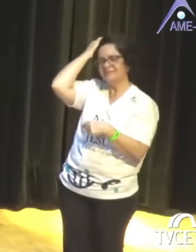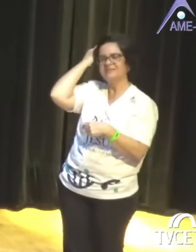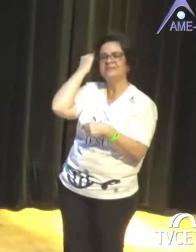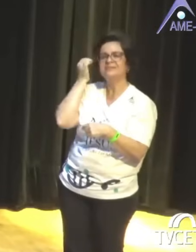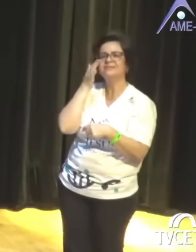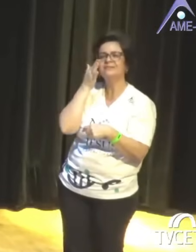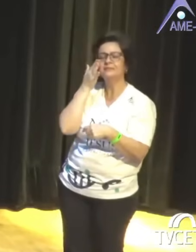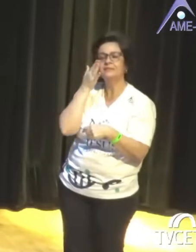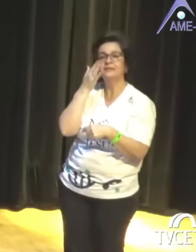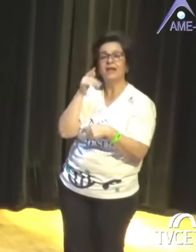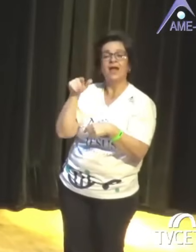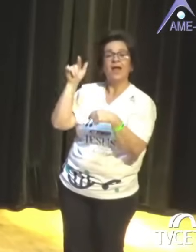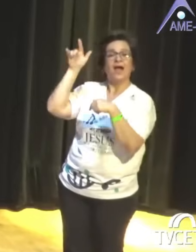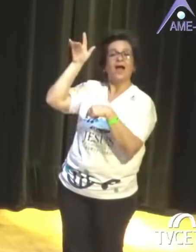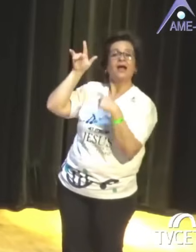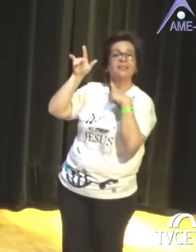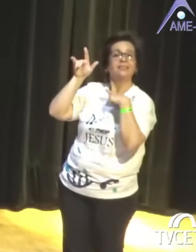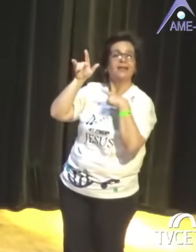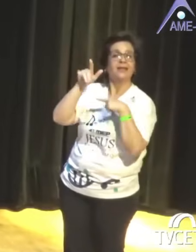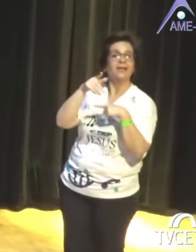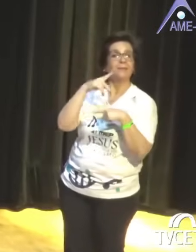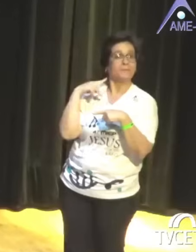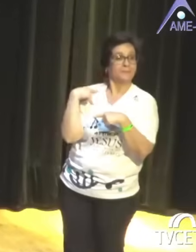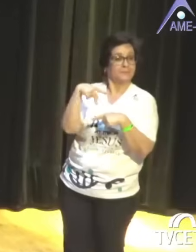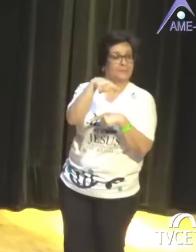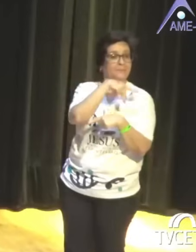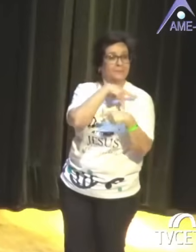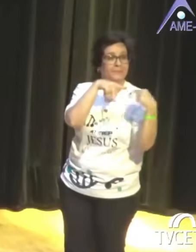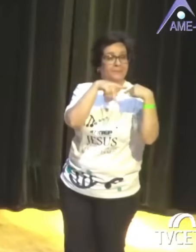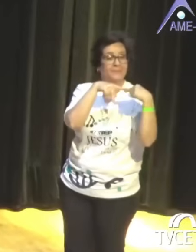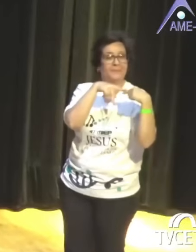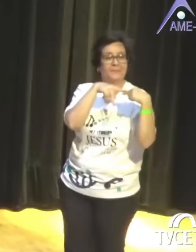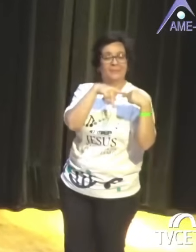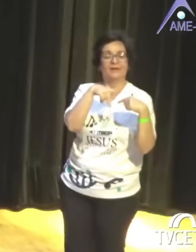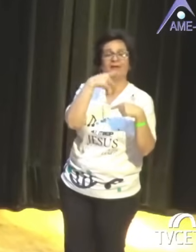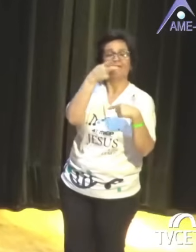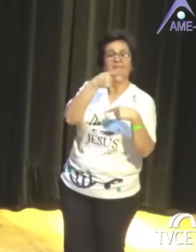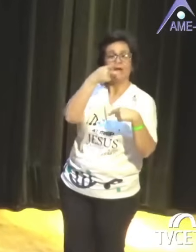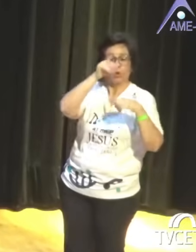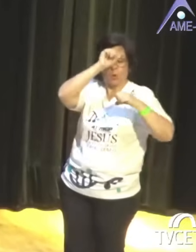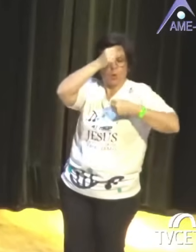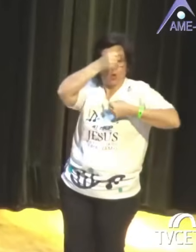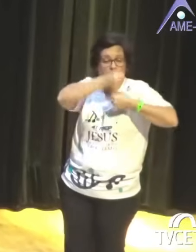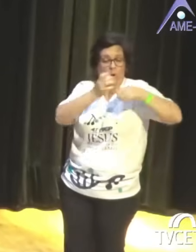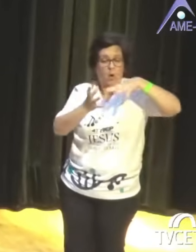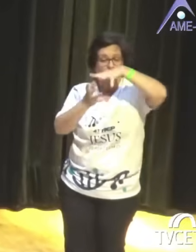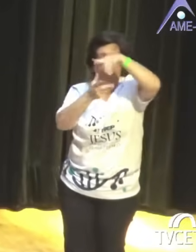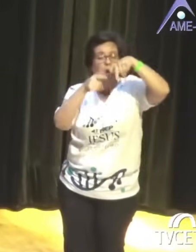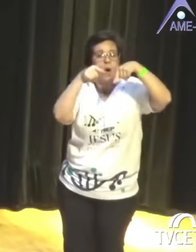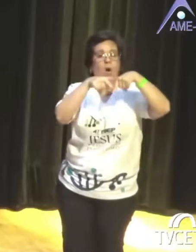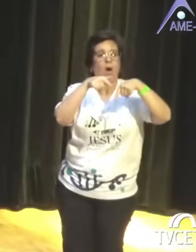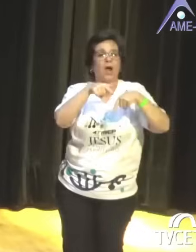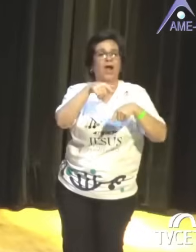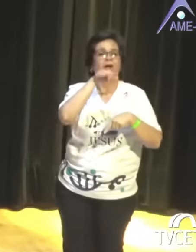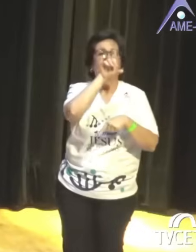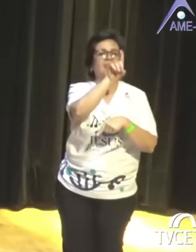mais e ele chamou esse coordenador do planeta de